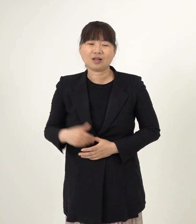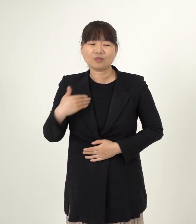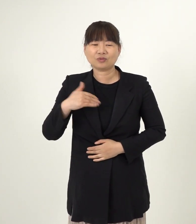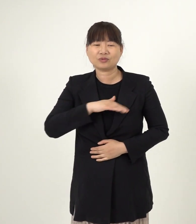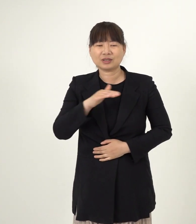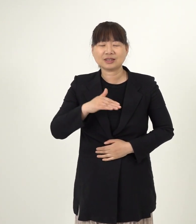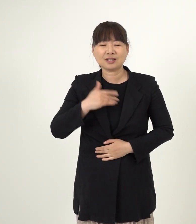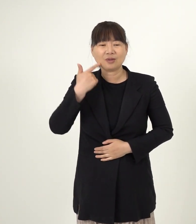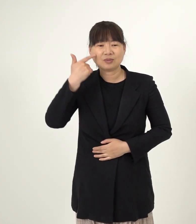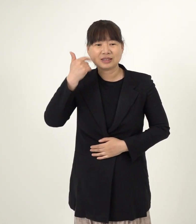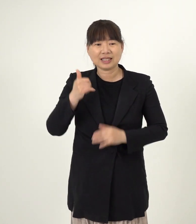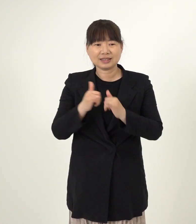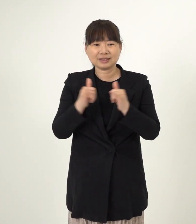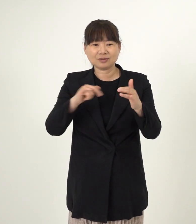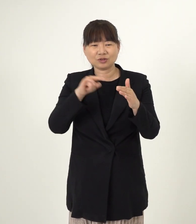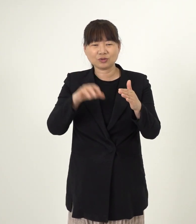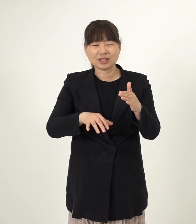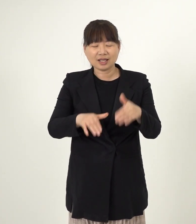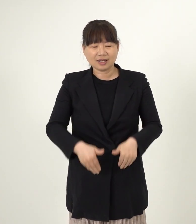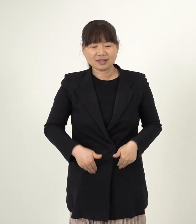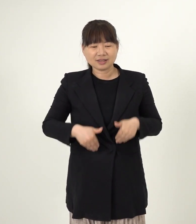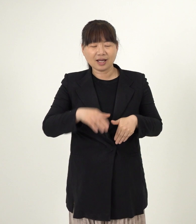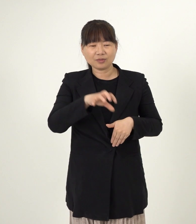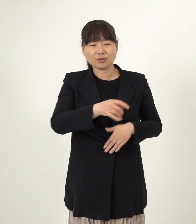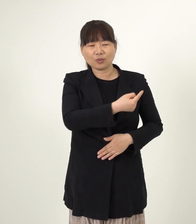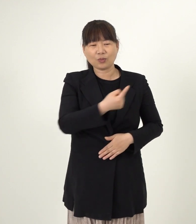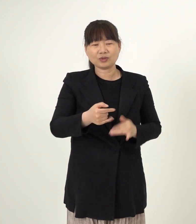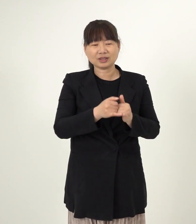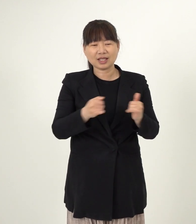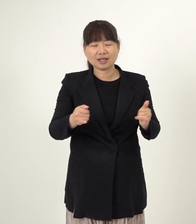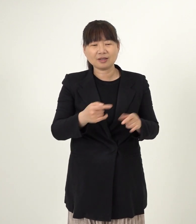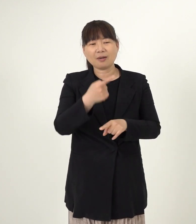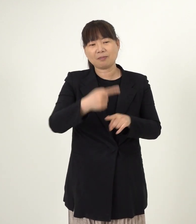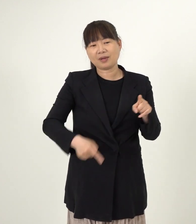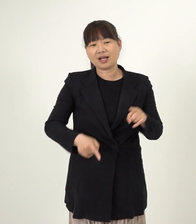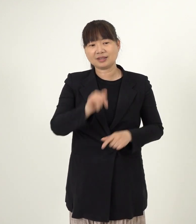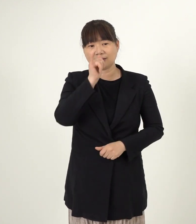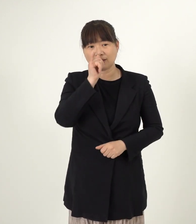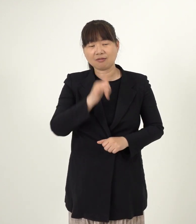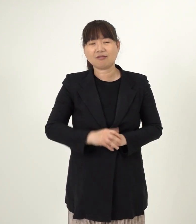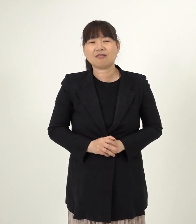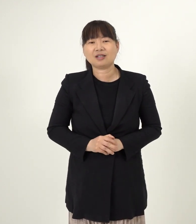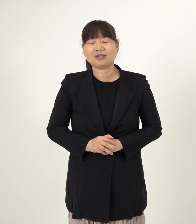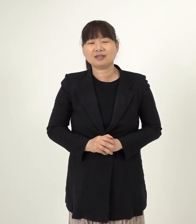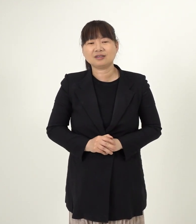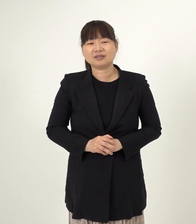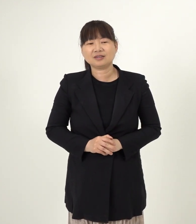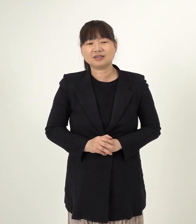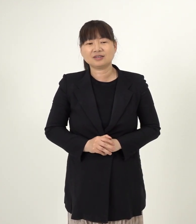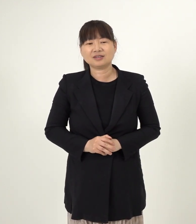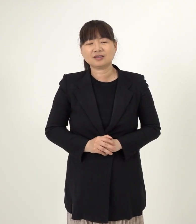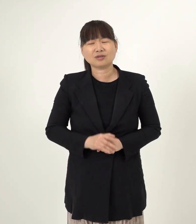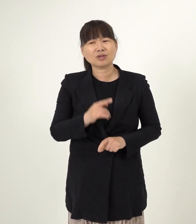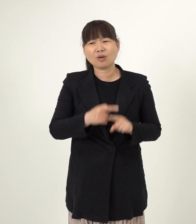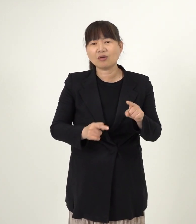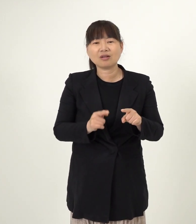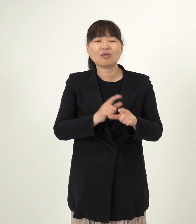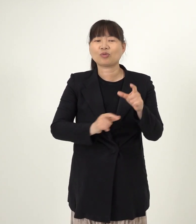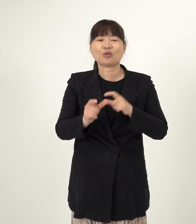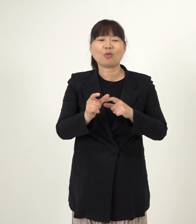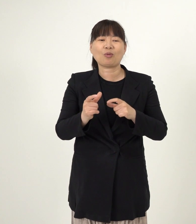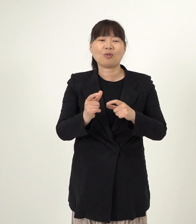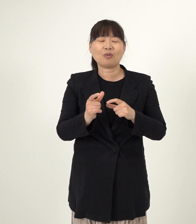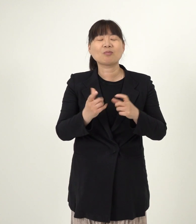우리 교역자분들 가운데도 저 남쪽에서 올라온 분들이 한 절반은 돼요. 예, 절반이 뭐예요? 훨씬 더